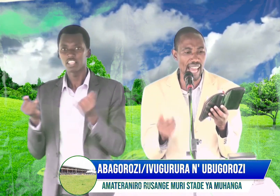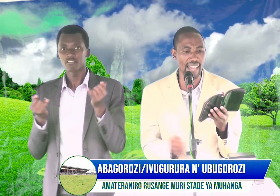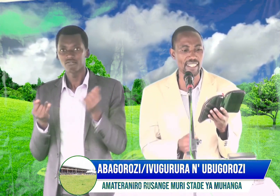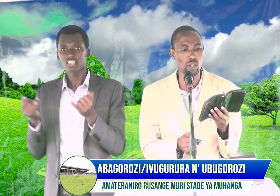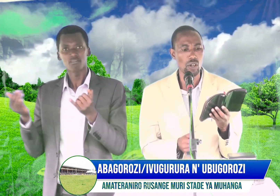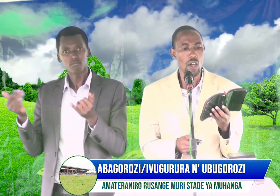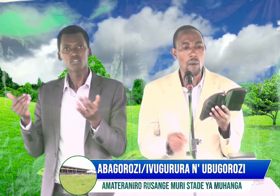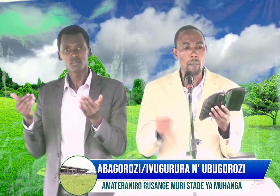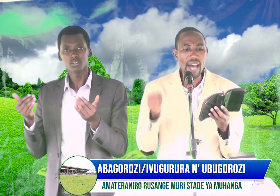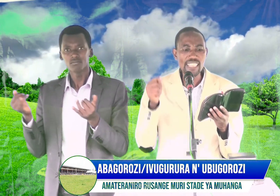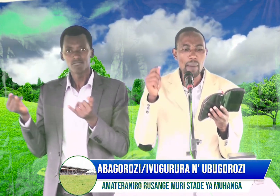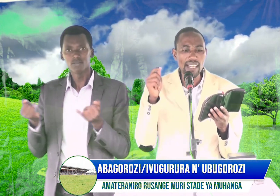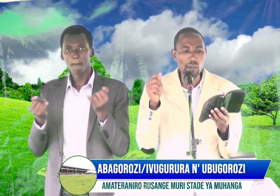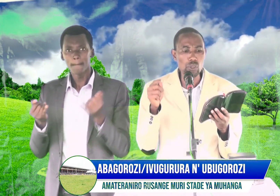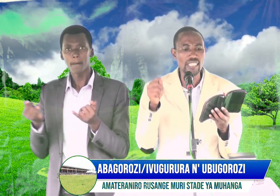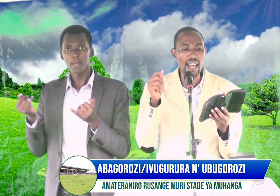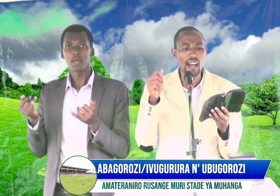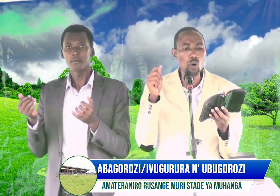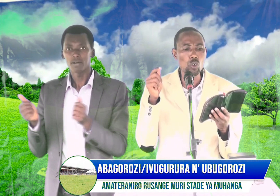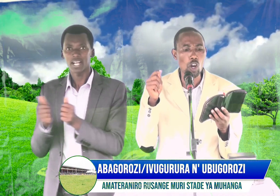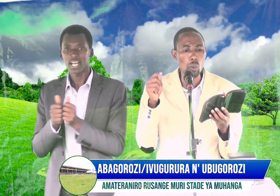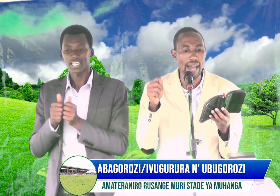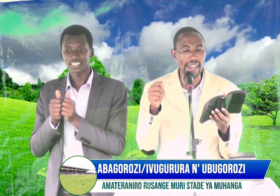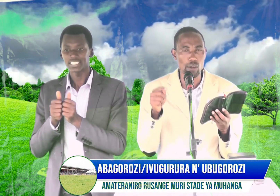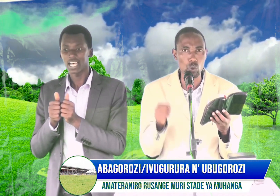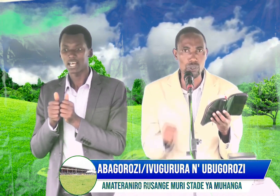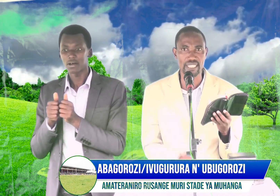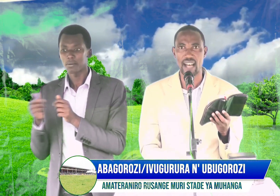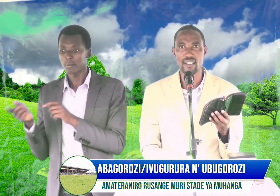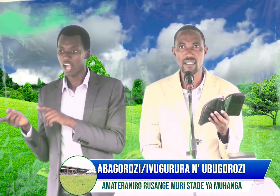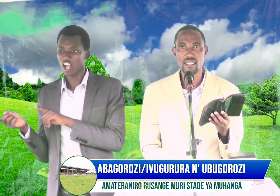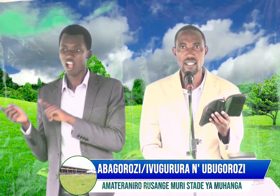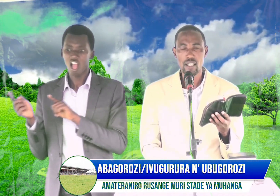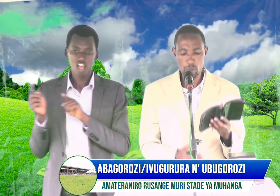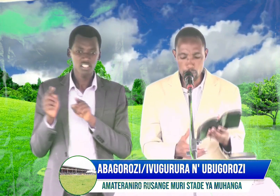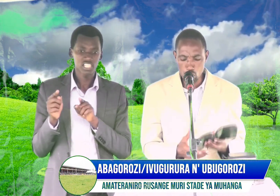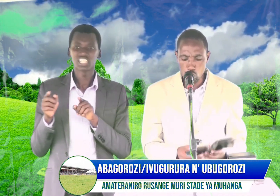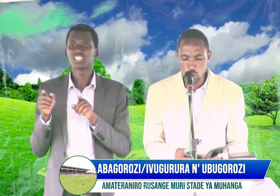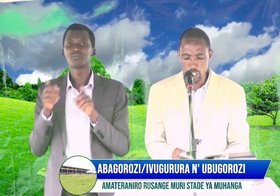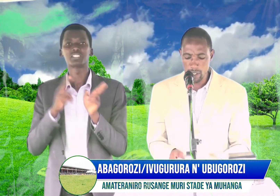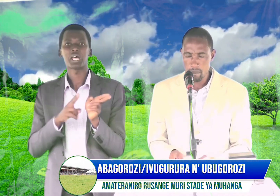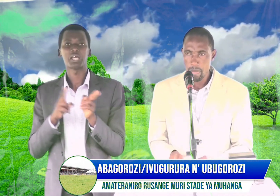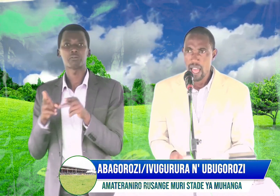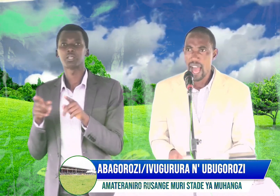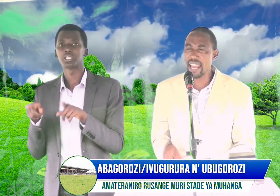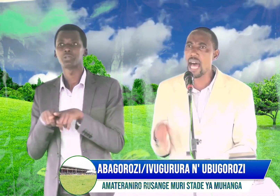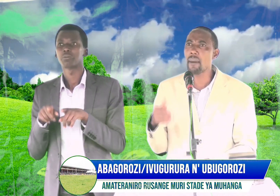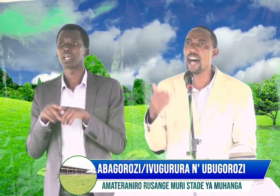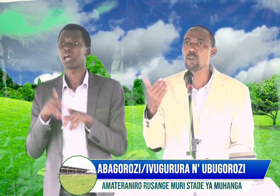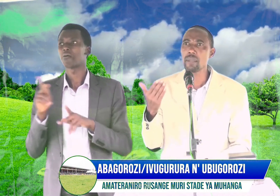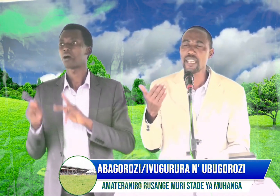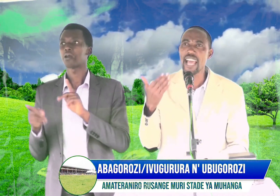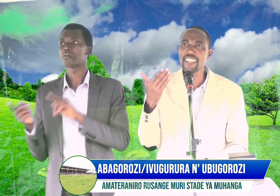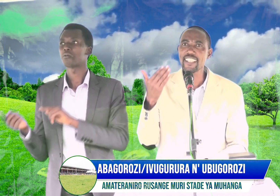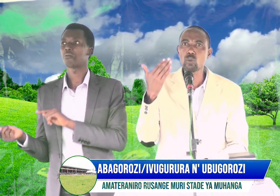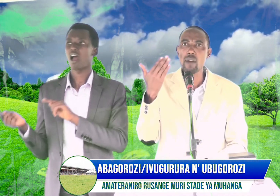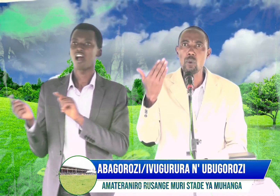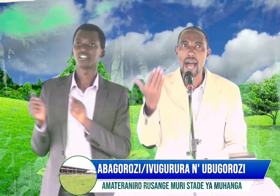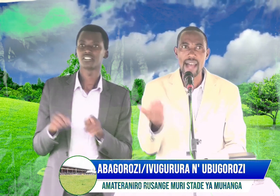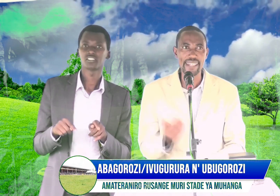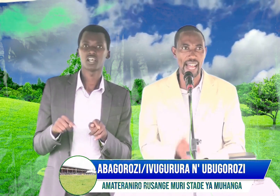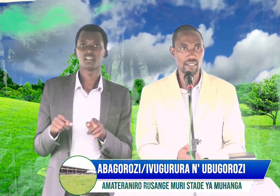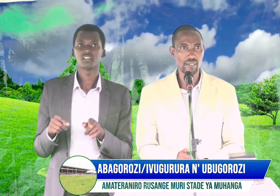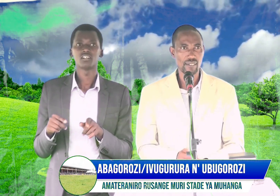n'Uwiteka iryari ryo maze bakagusanga nk'uko rubanda ruza mu byukuri hari abantu Bibiliya